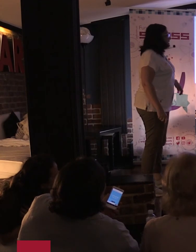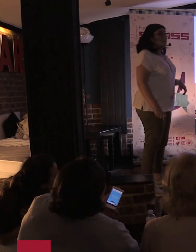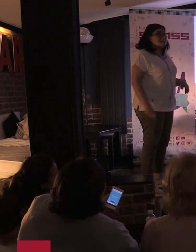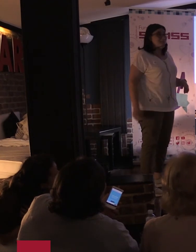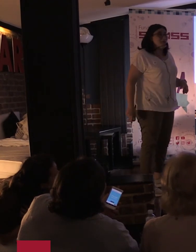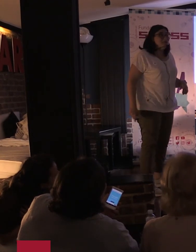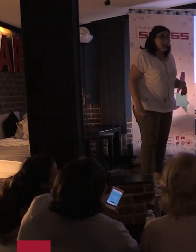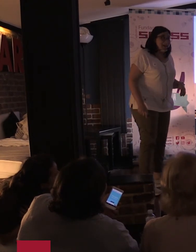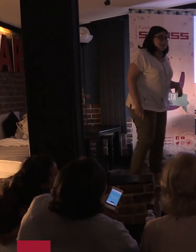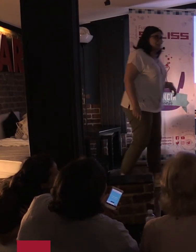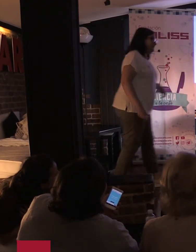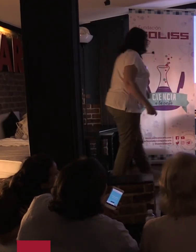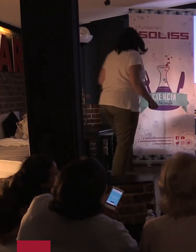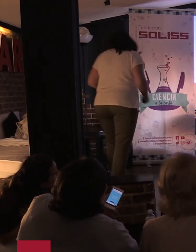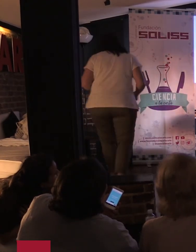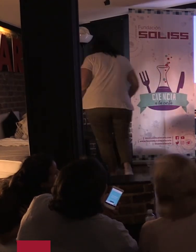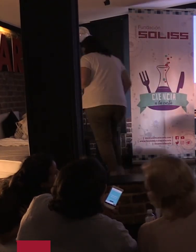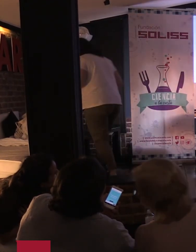Pues Andrés, PJ y